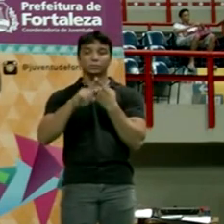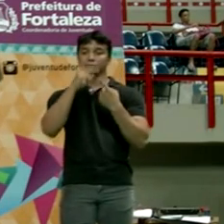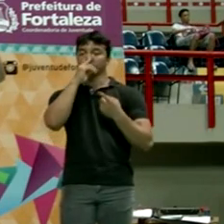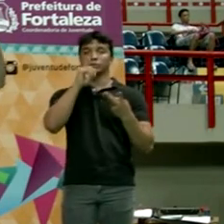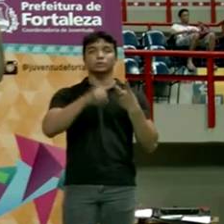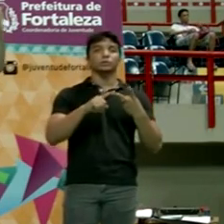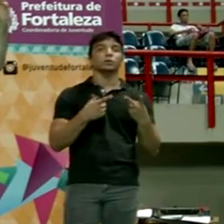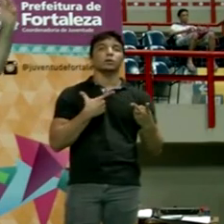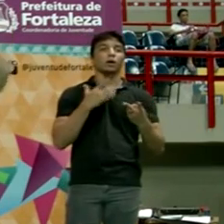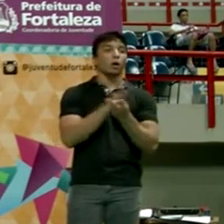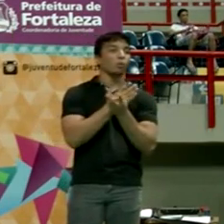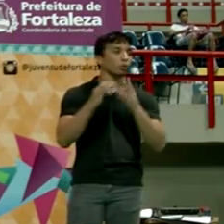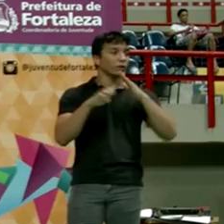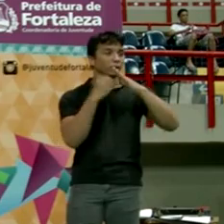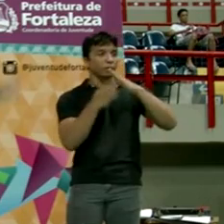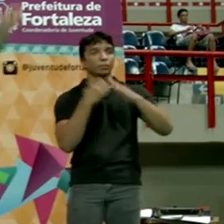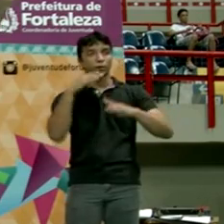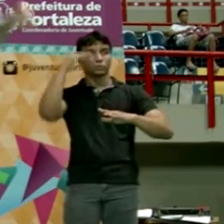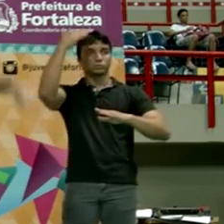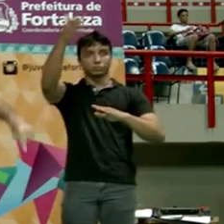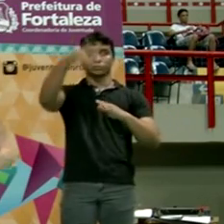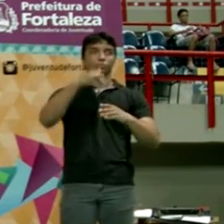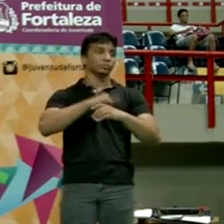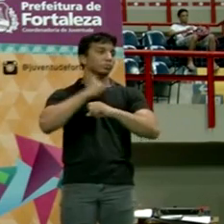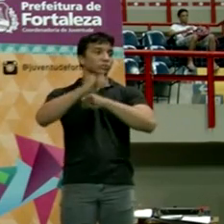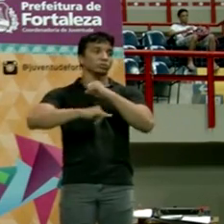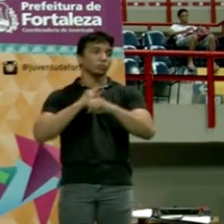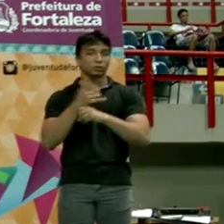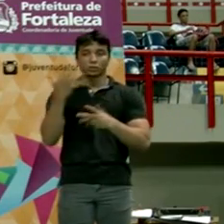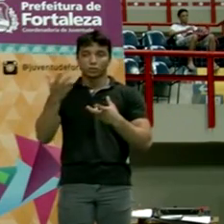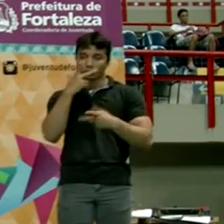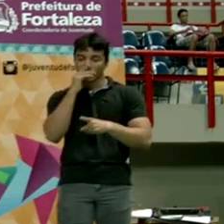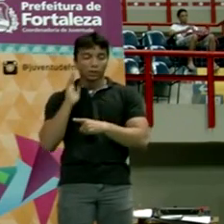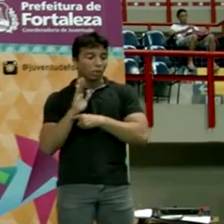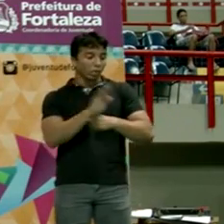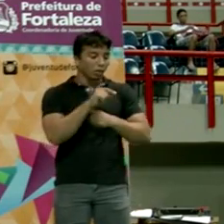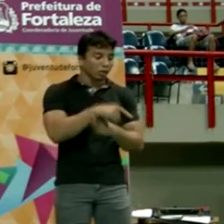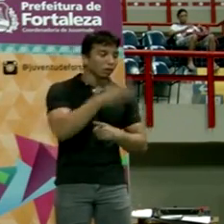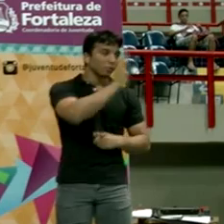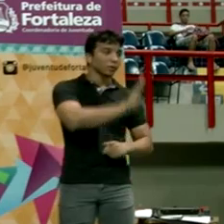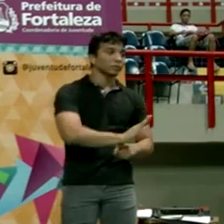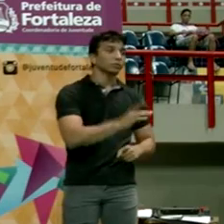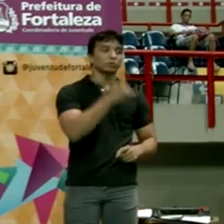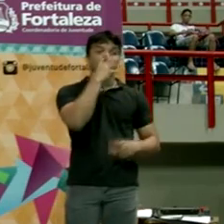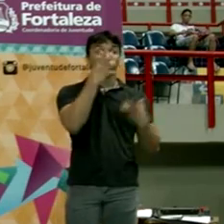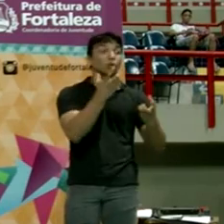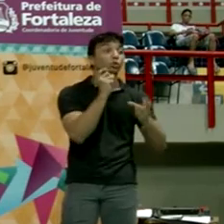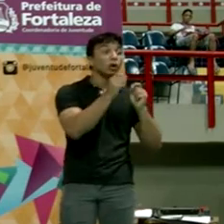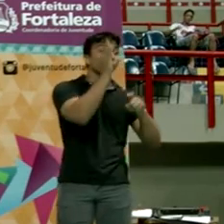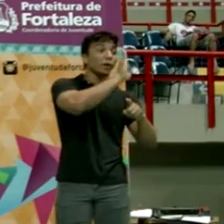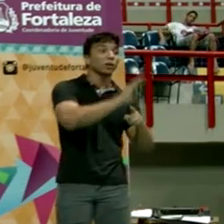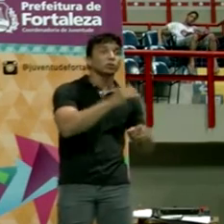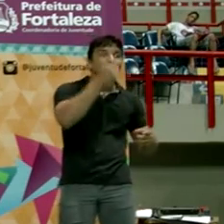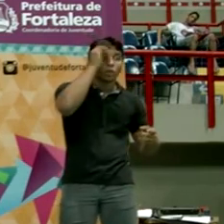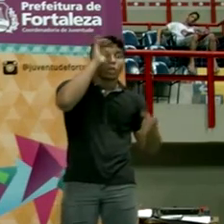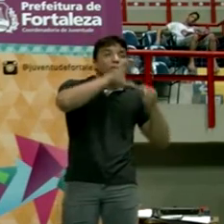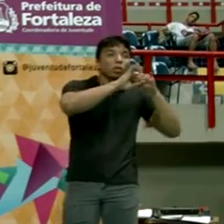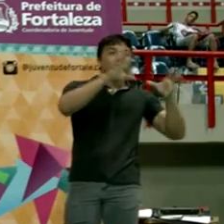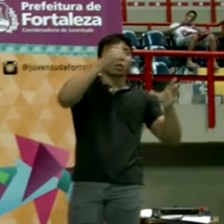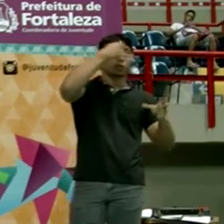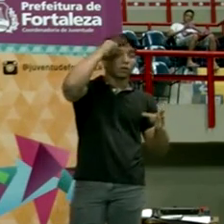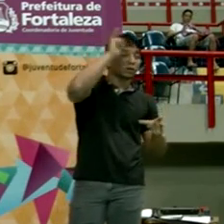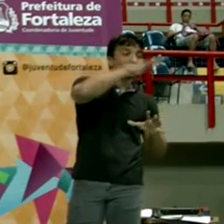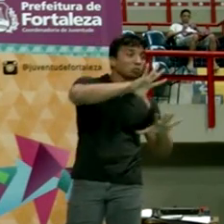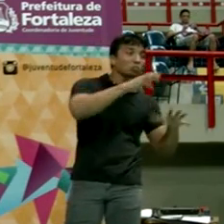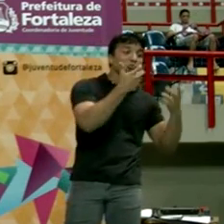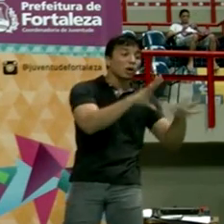também de algumas empresas multinacionais que tinham interesse em investir no Brasil, que queriam que o Brasil deixasse de ser a grande